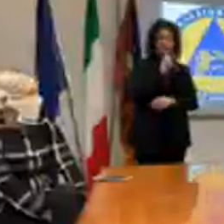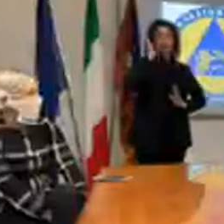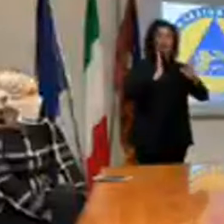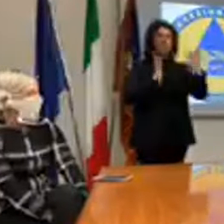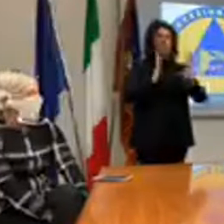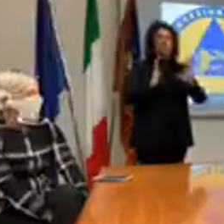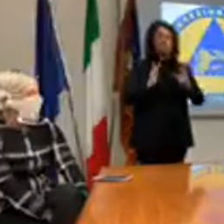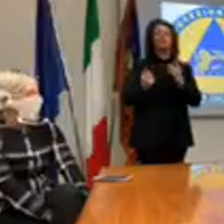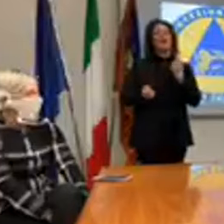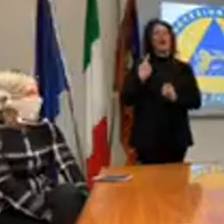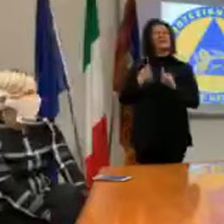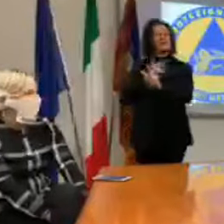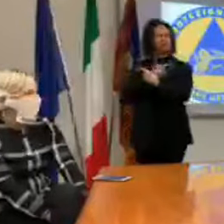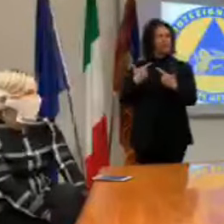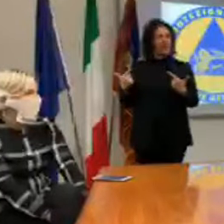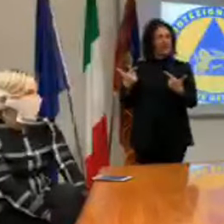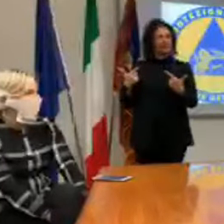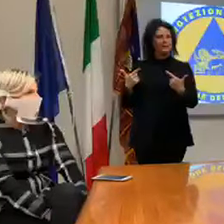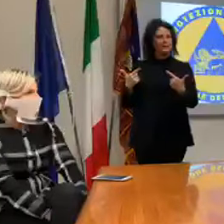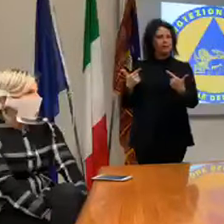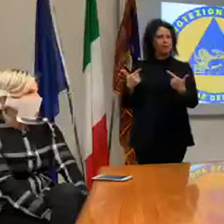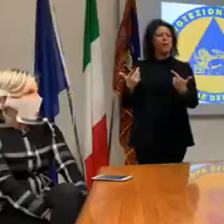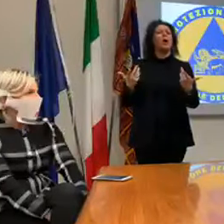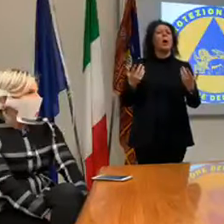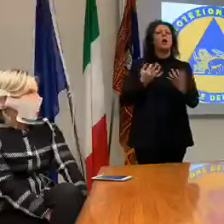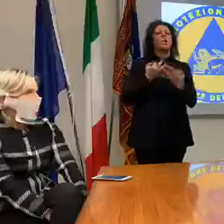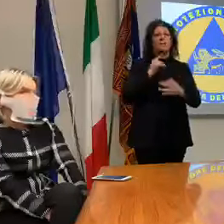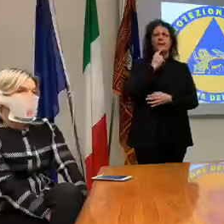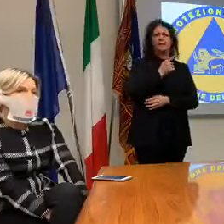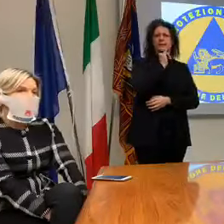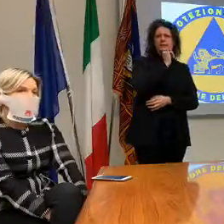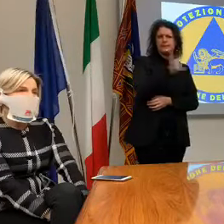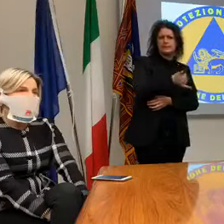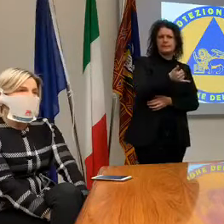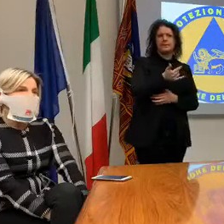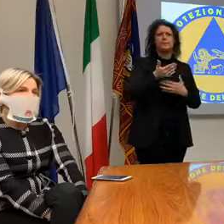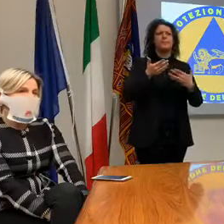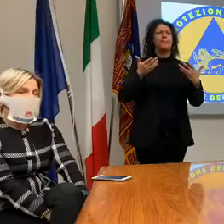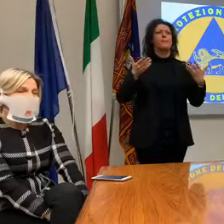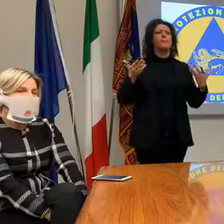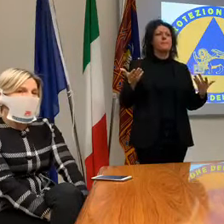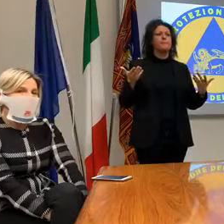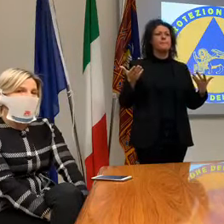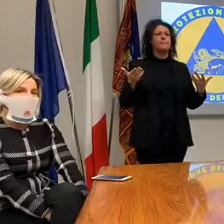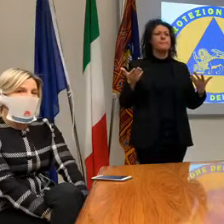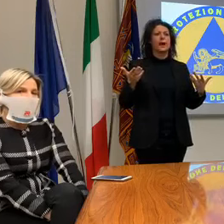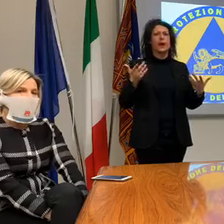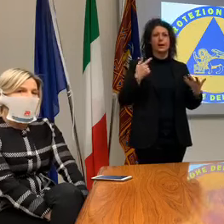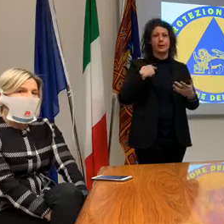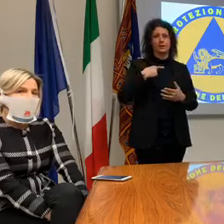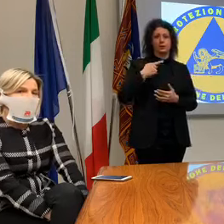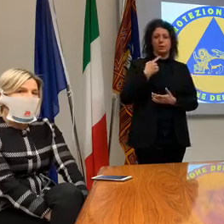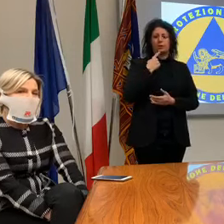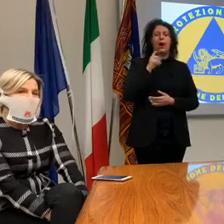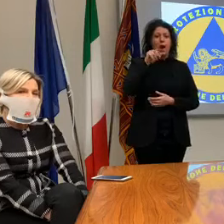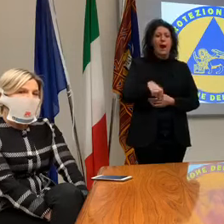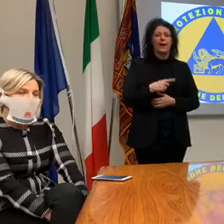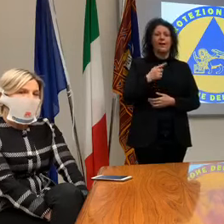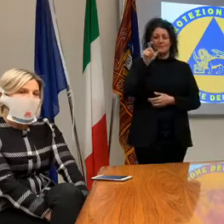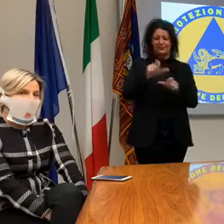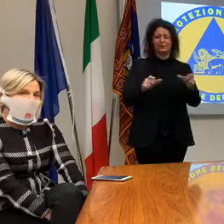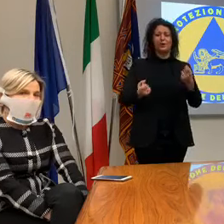perché per la logica delle probabilità mi permette di beccare un contagiatore ignoto, vi dico che è altrettanto vero, perché